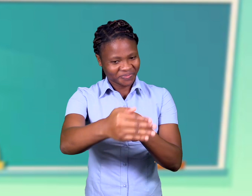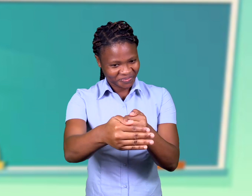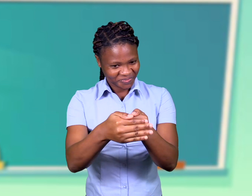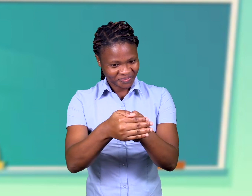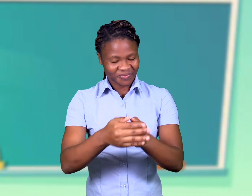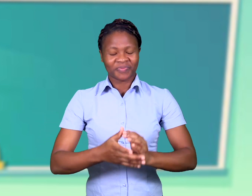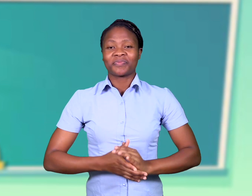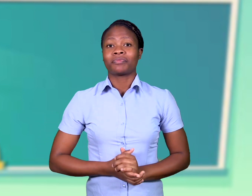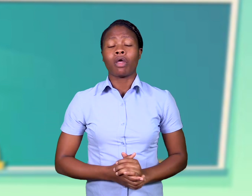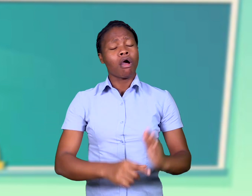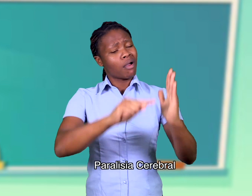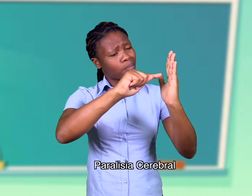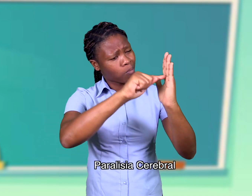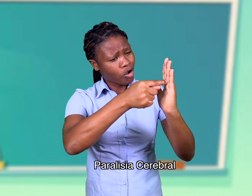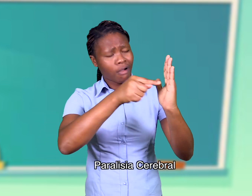Vamos repetir?